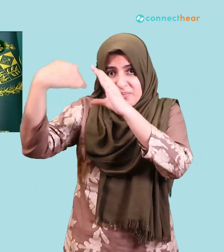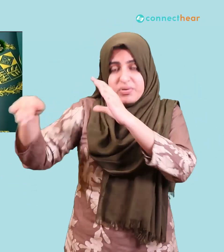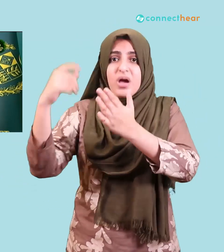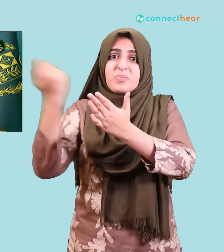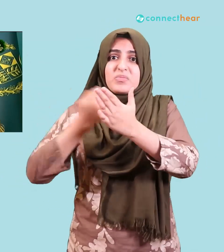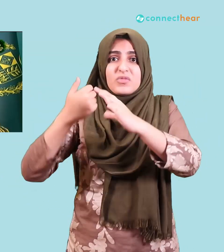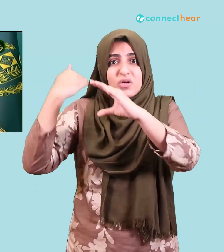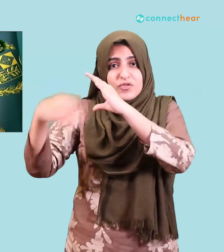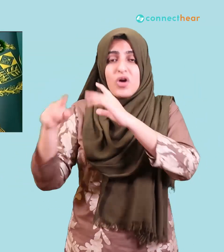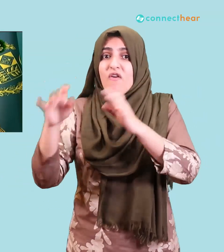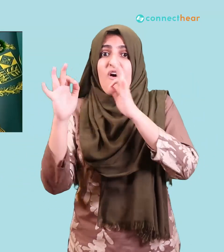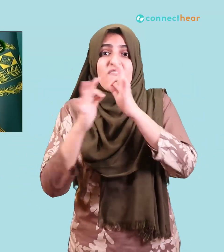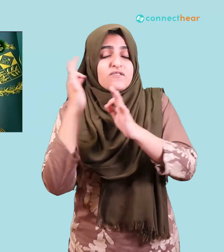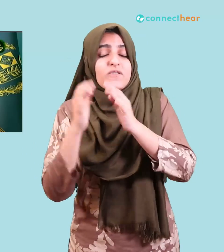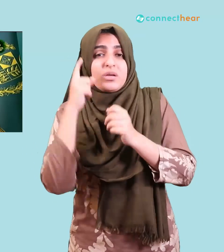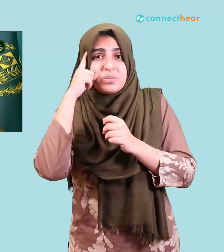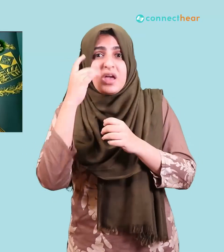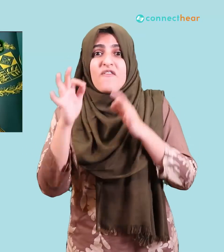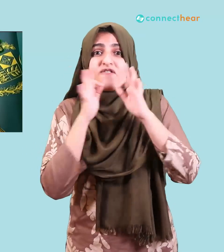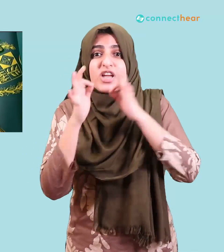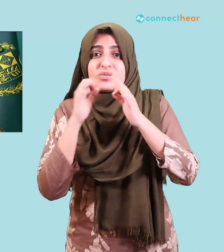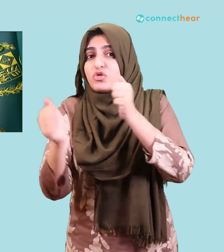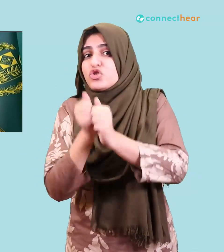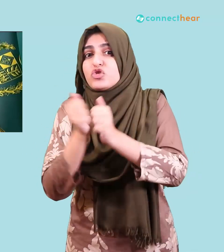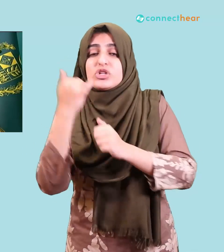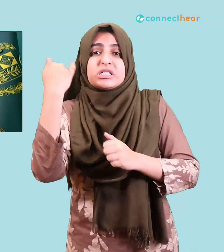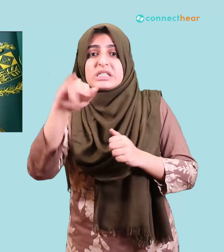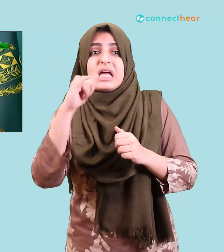فیس بک کو استعمال نہیں کرنا چاہیے اسلاموفوبیا کے لیے۔